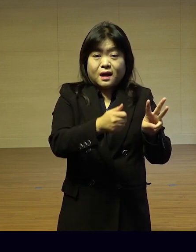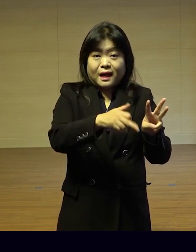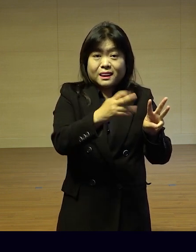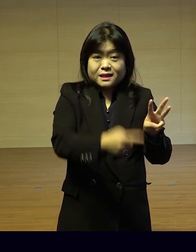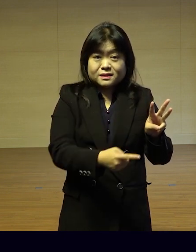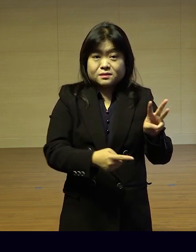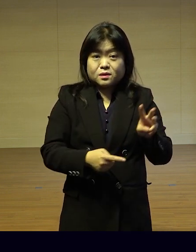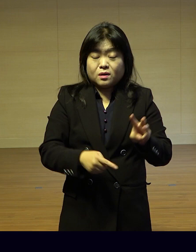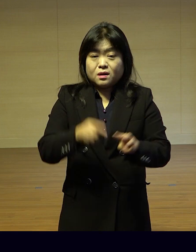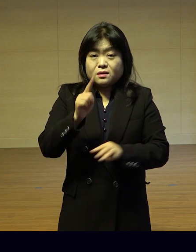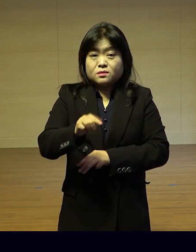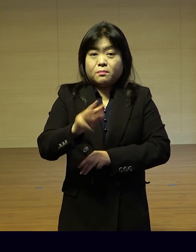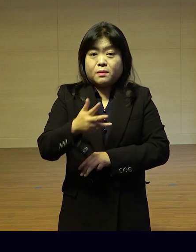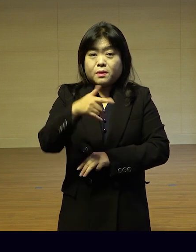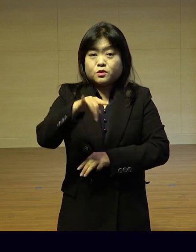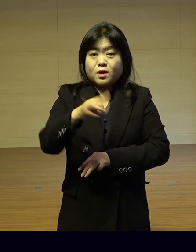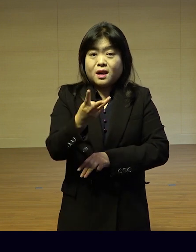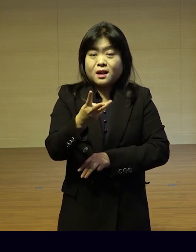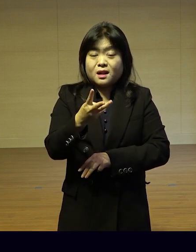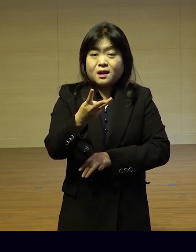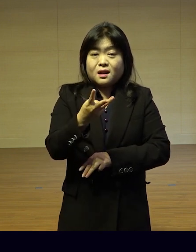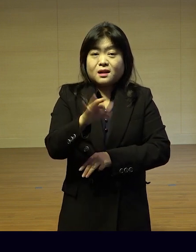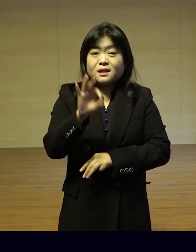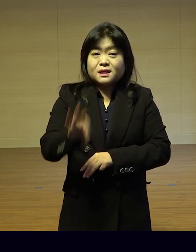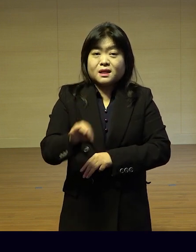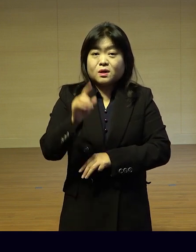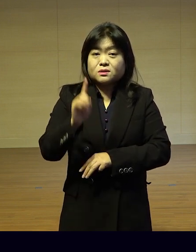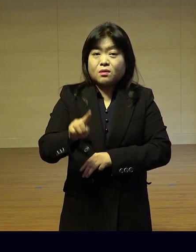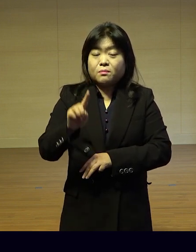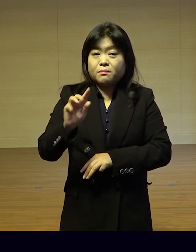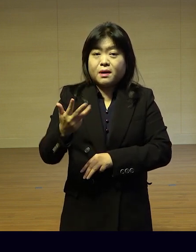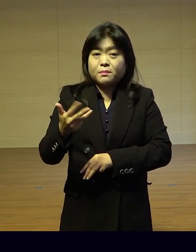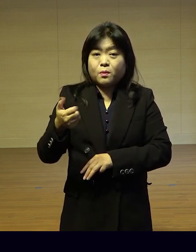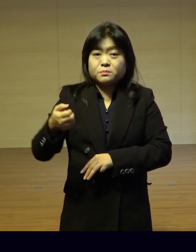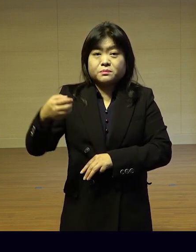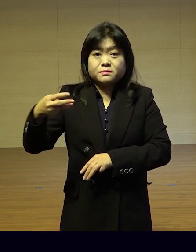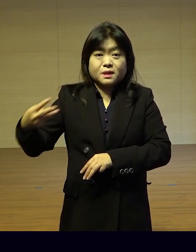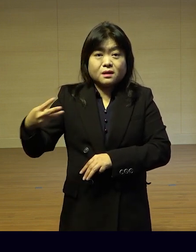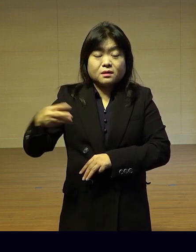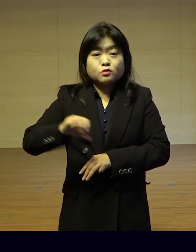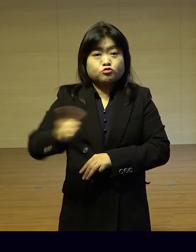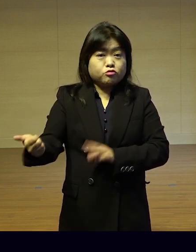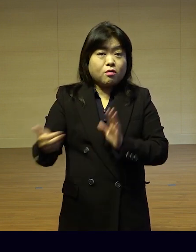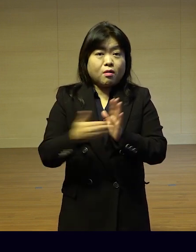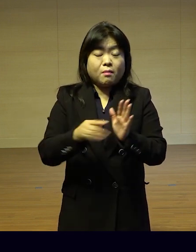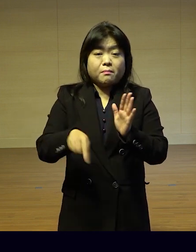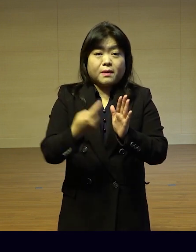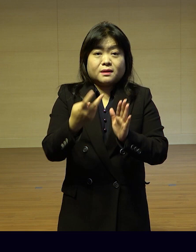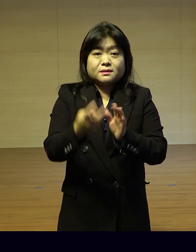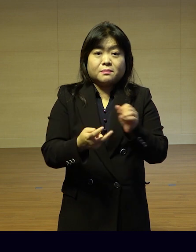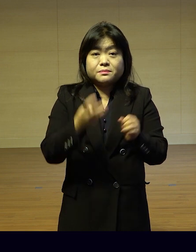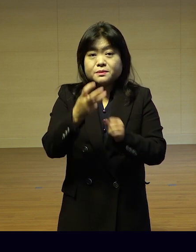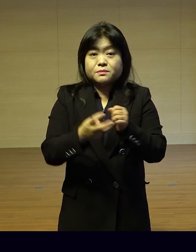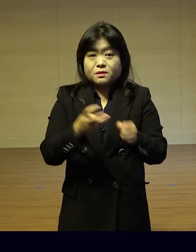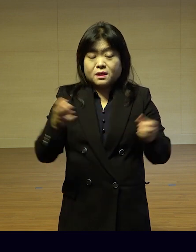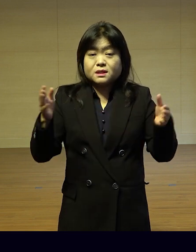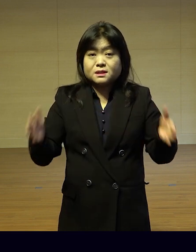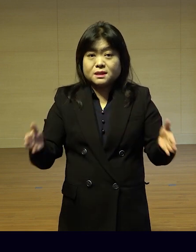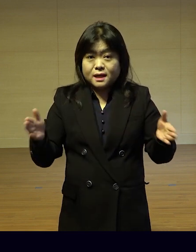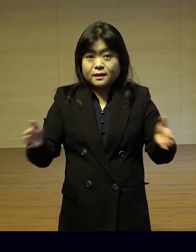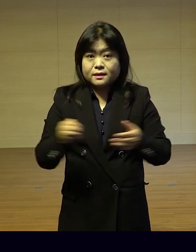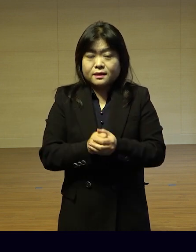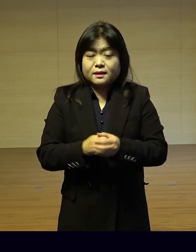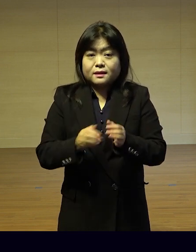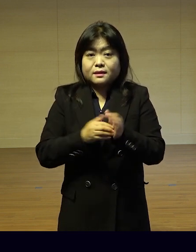1854년에 사망합니다. 그러니까 이게 기간이 130년 이렇게 되는데요. 이것이 우리나라